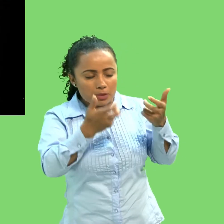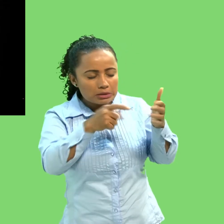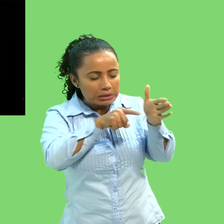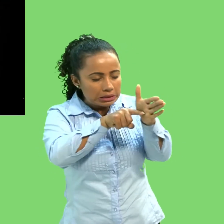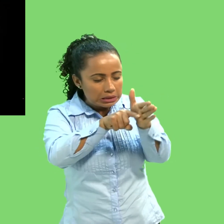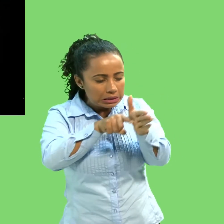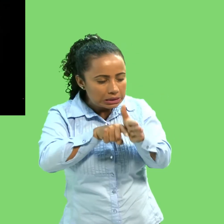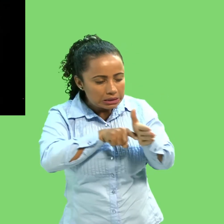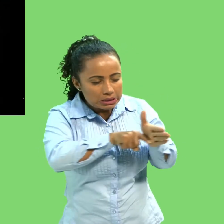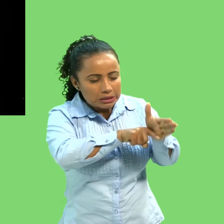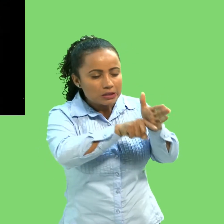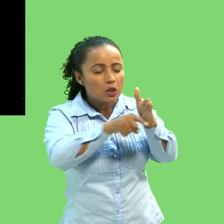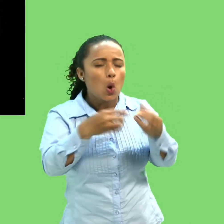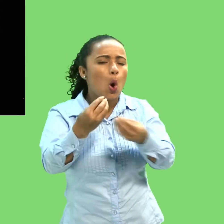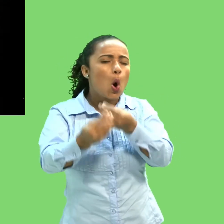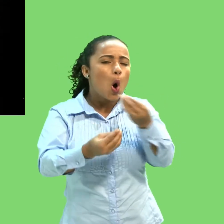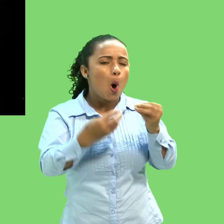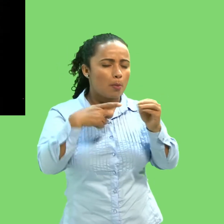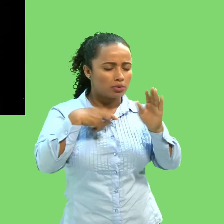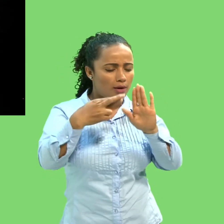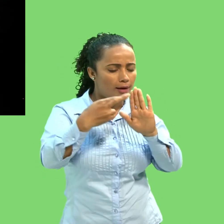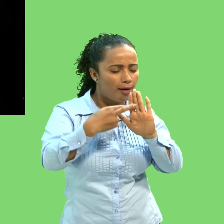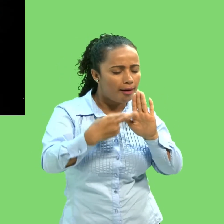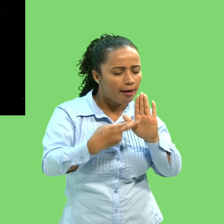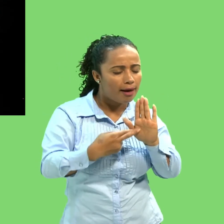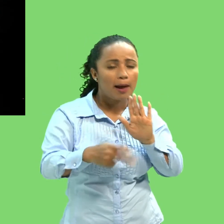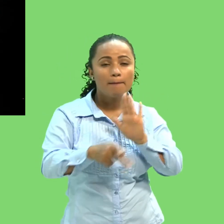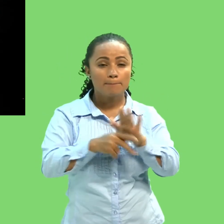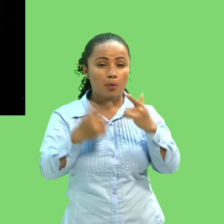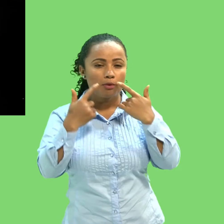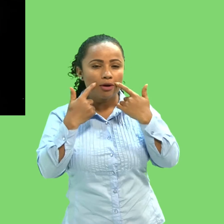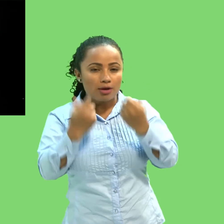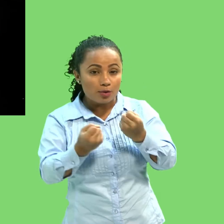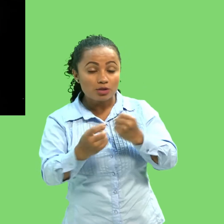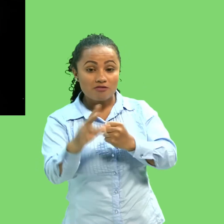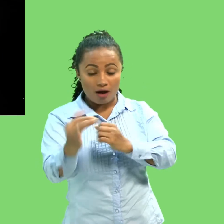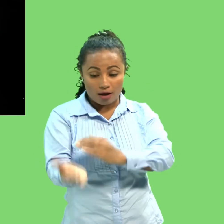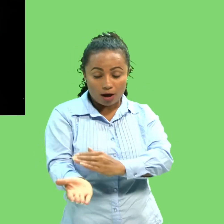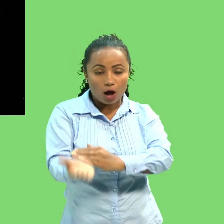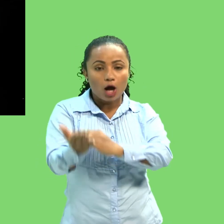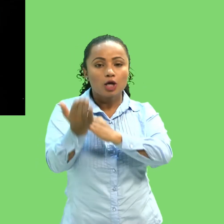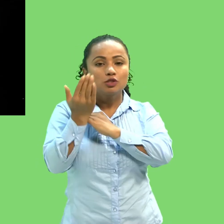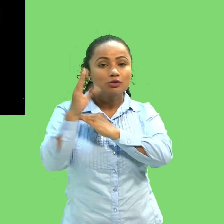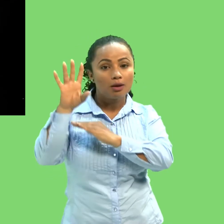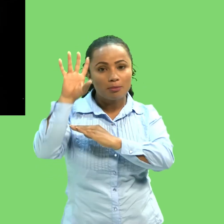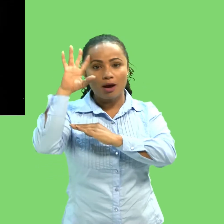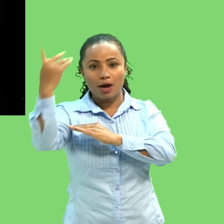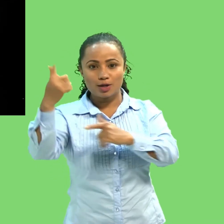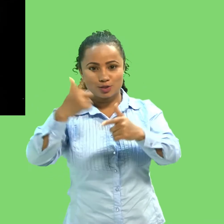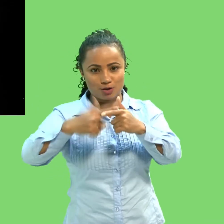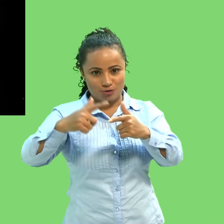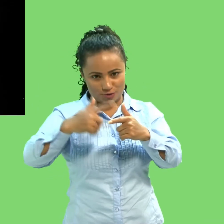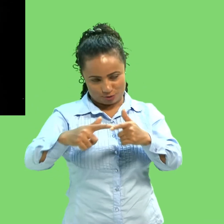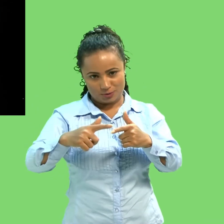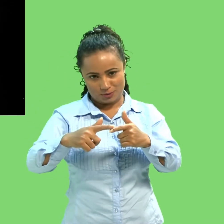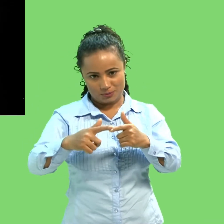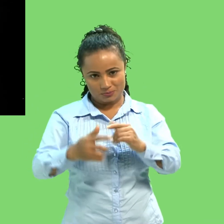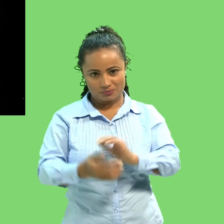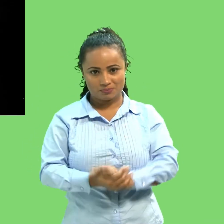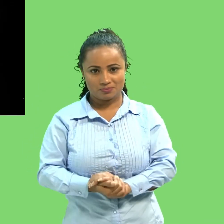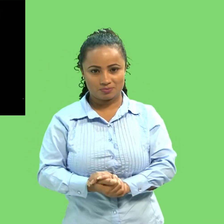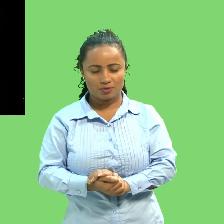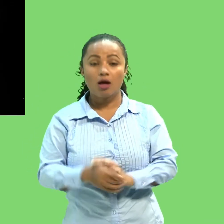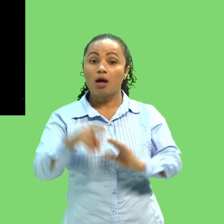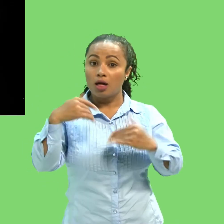examina como os princípios linguísticos podem colaborar na solução de problemas detectados. Então, mais